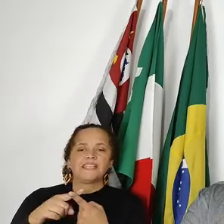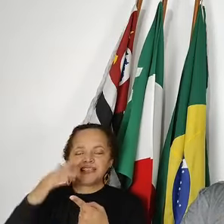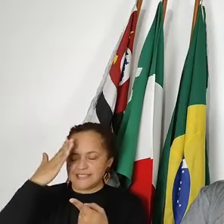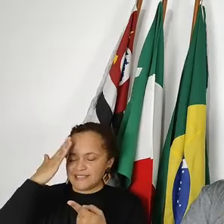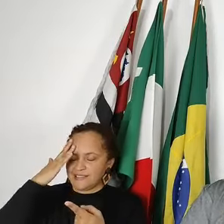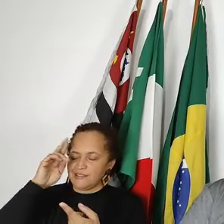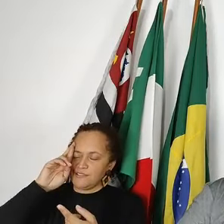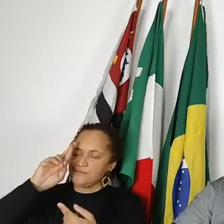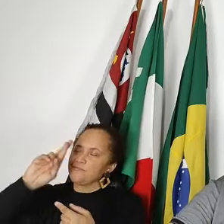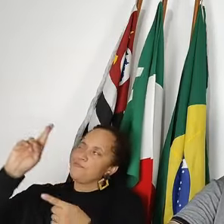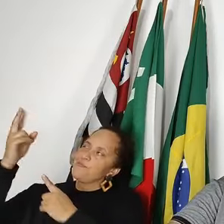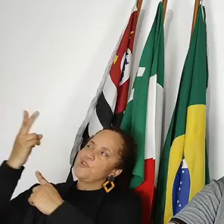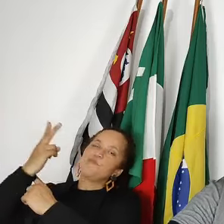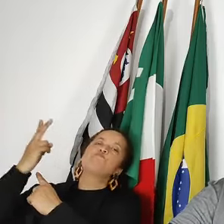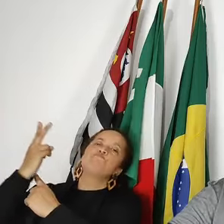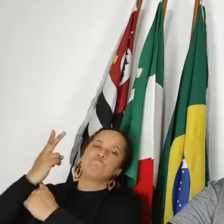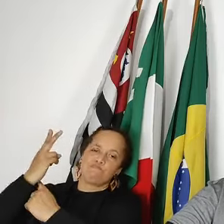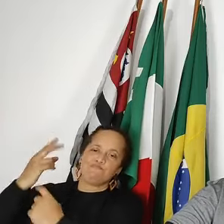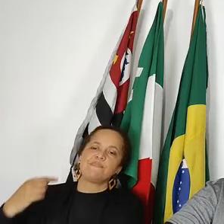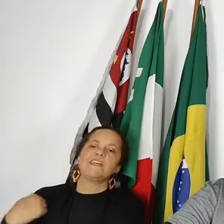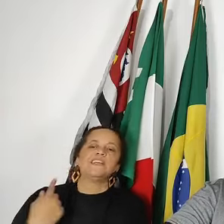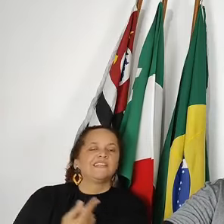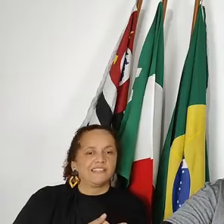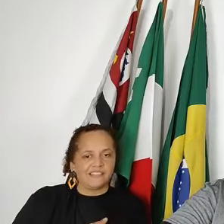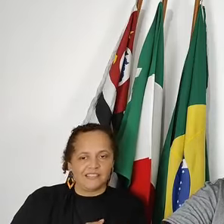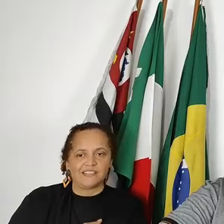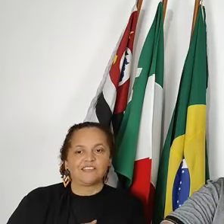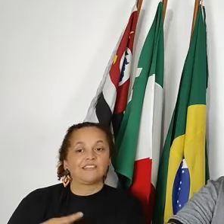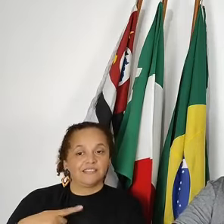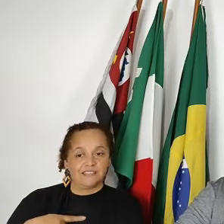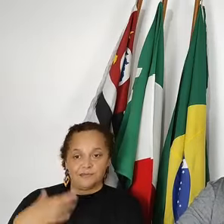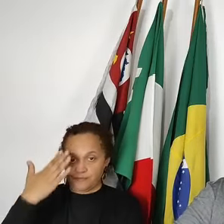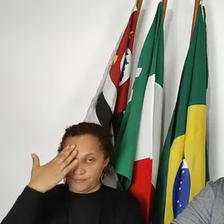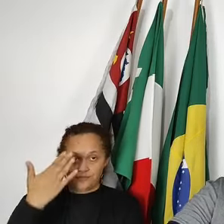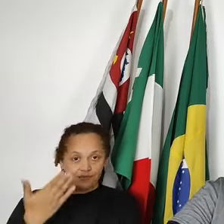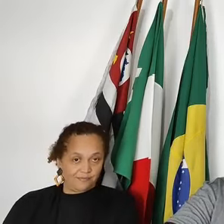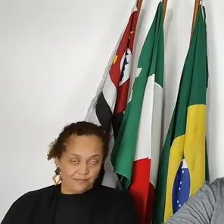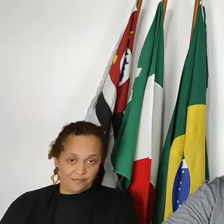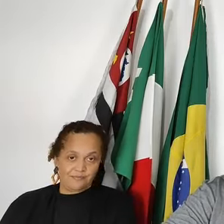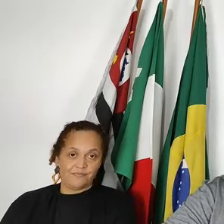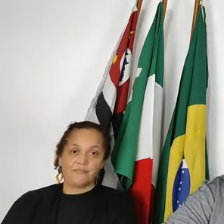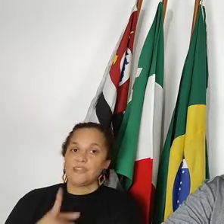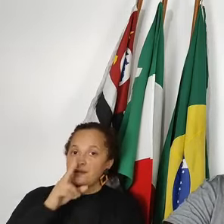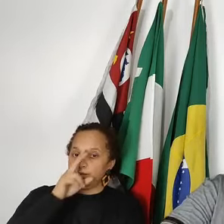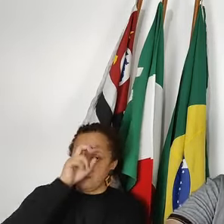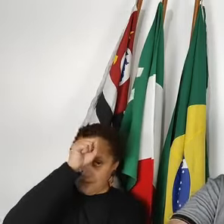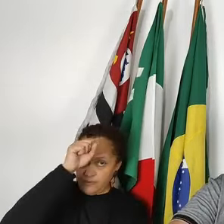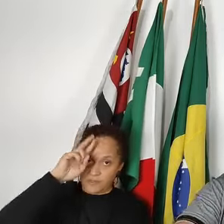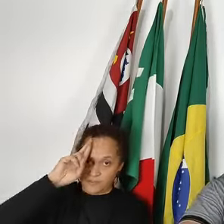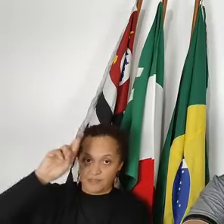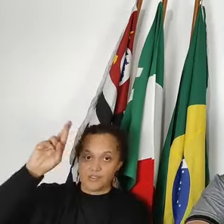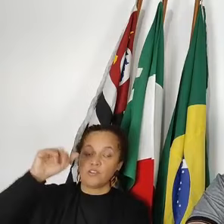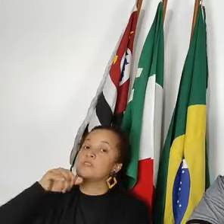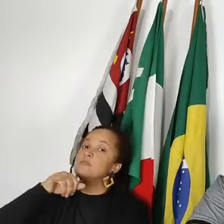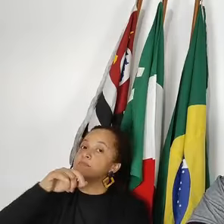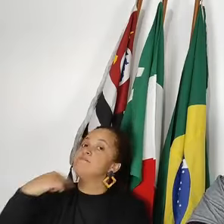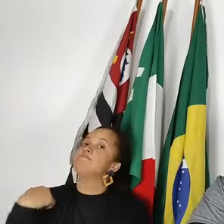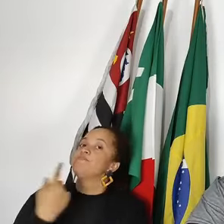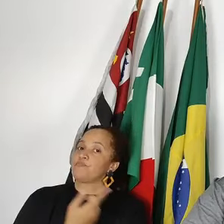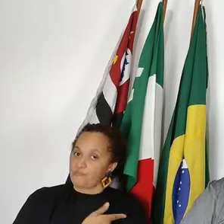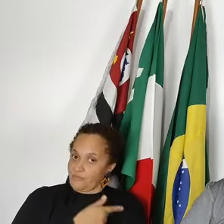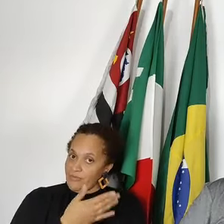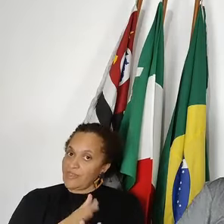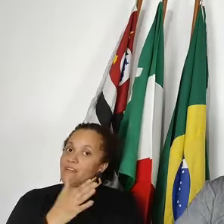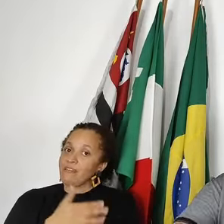confiante no Senhor. E como eu te falei, nós só vamos ter confiança, nós só vamos estar firme no Senhor se nós